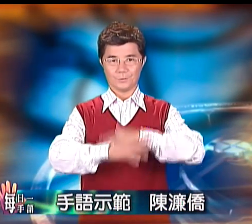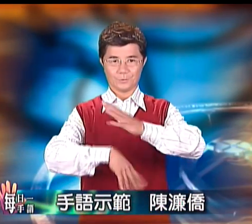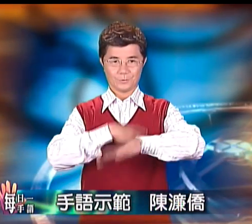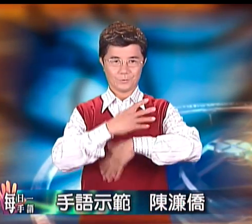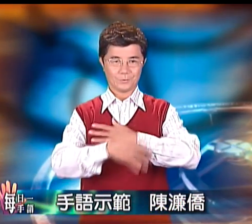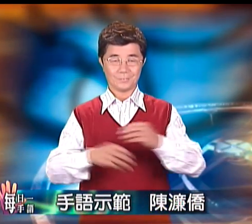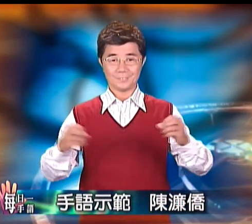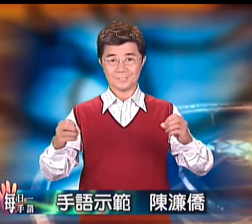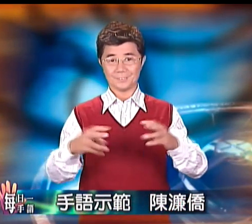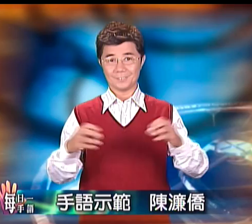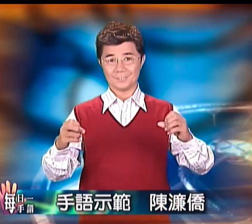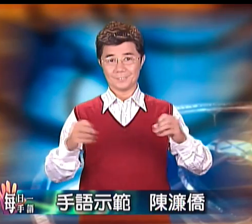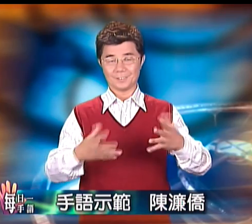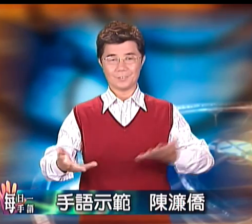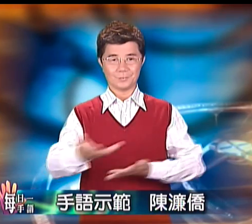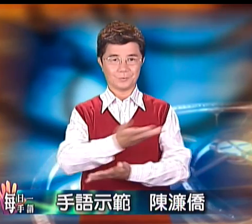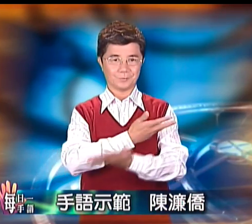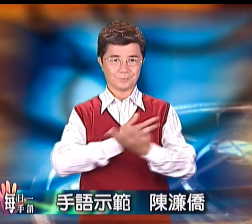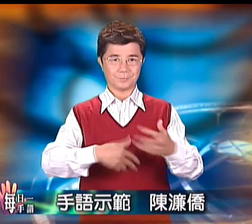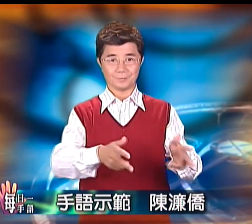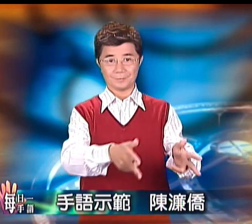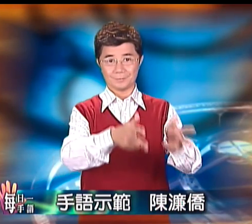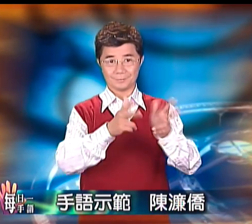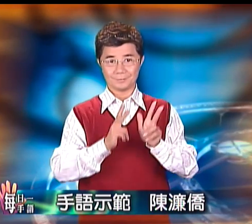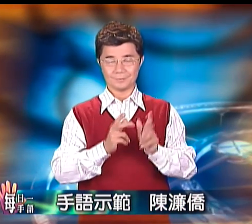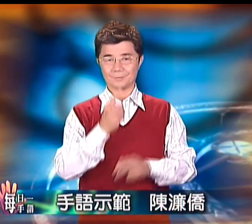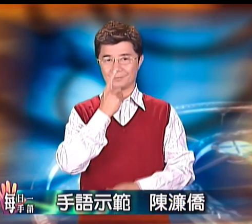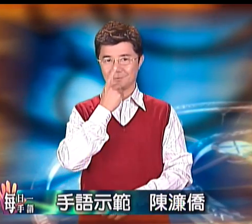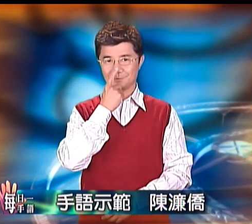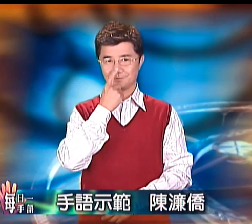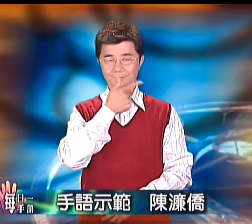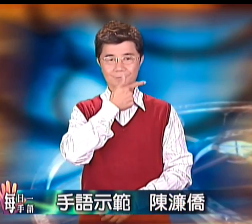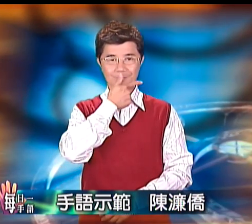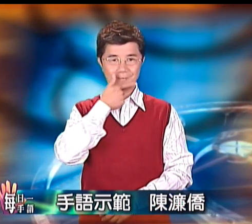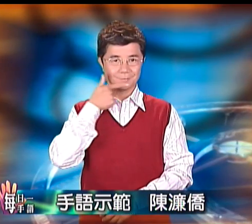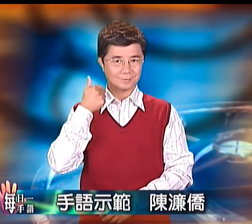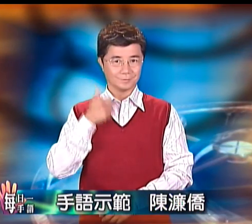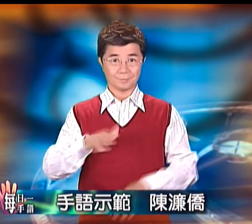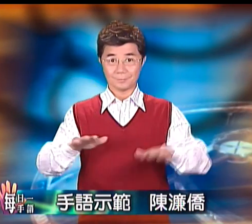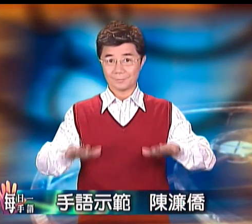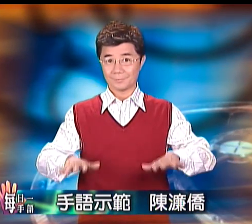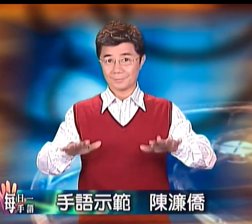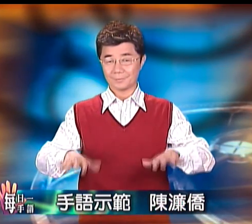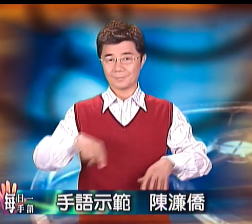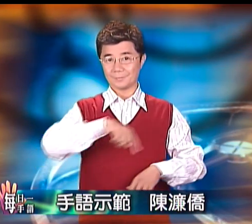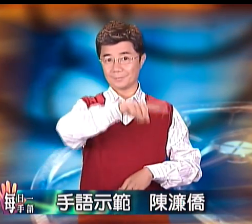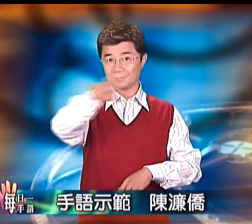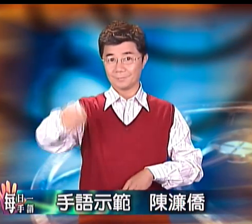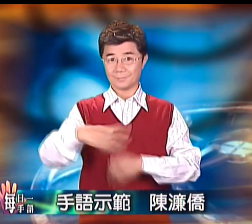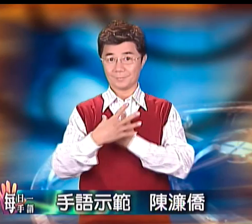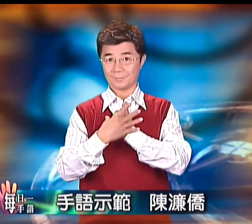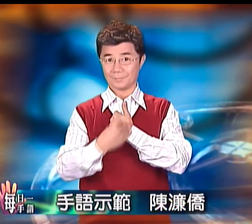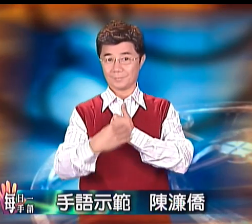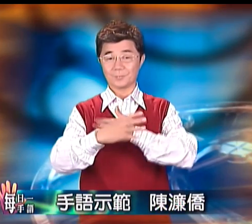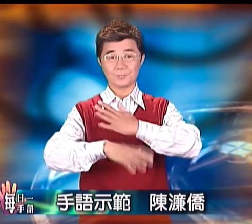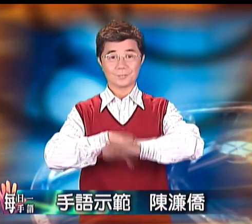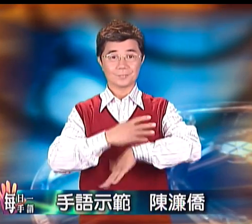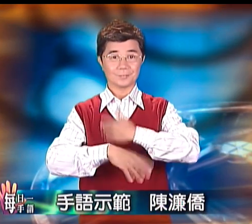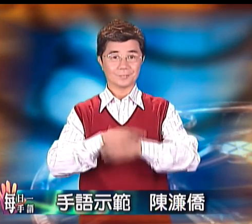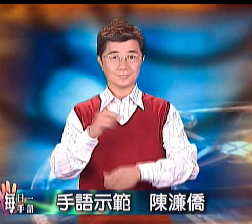动动双手，搭起无声的桥梁。我是陈连桥，今天我们要来学跟教育有关